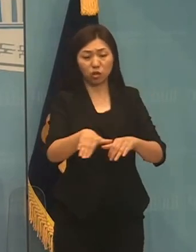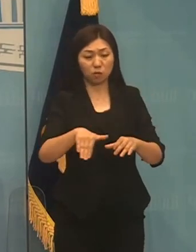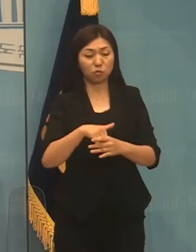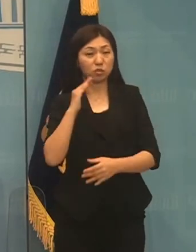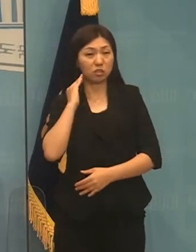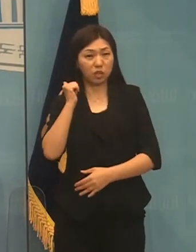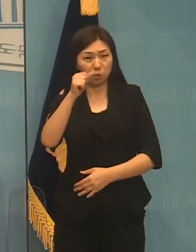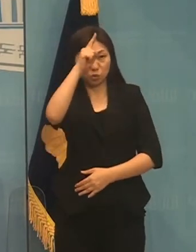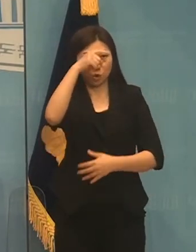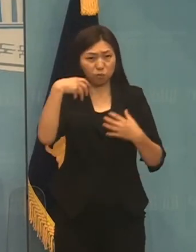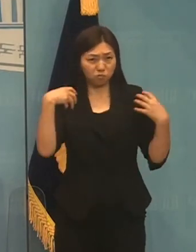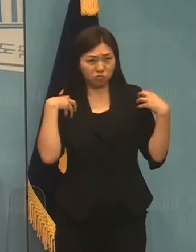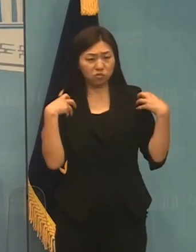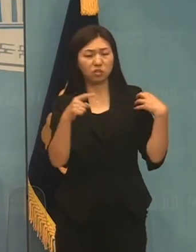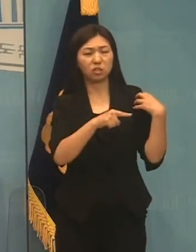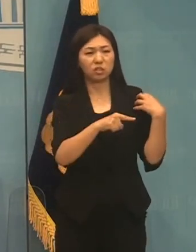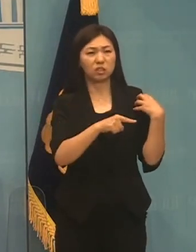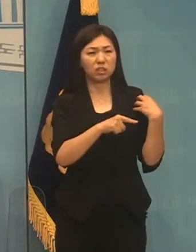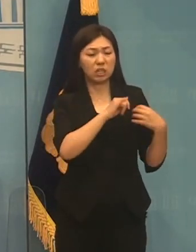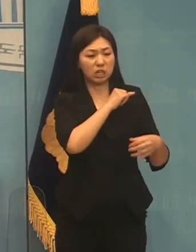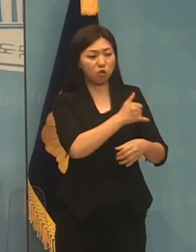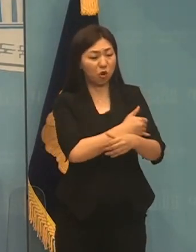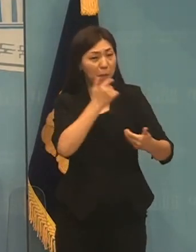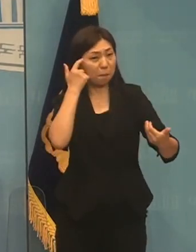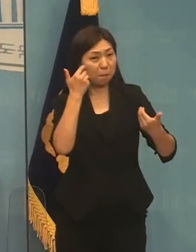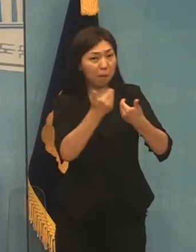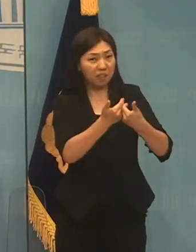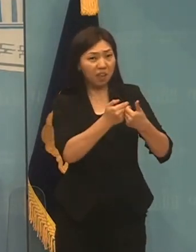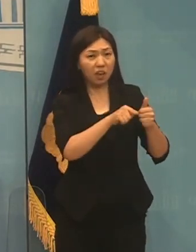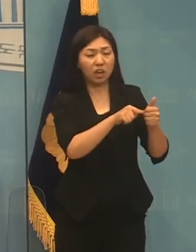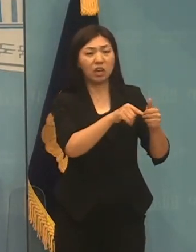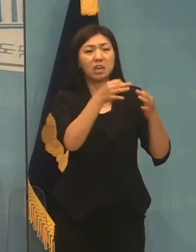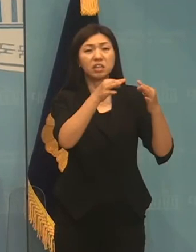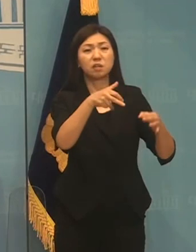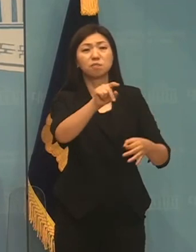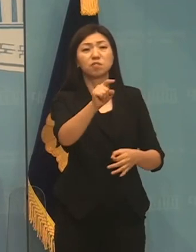김정은을 매우 정직하다고 하고